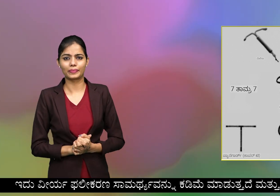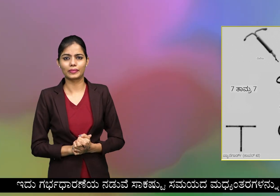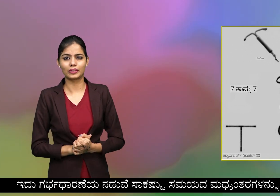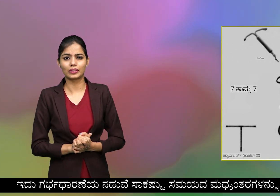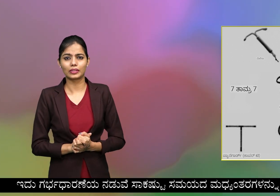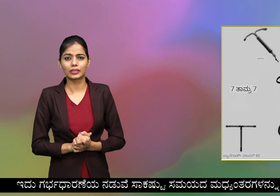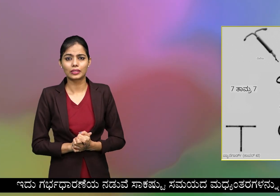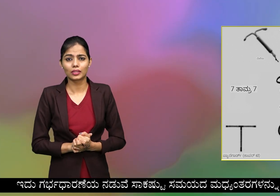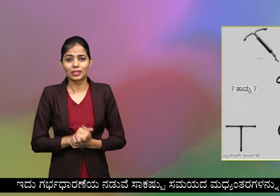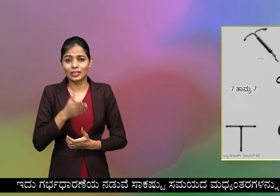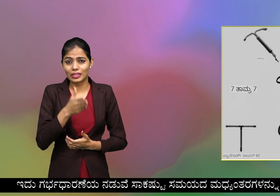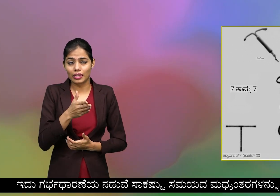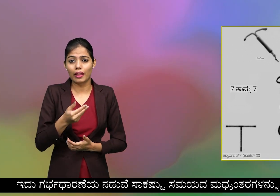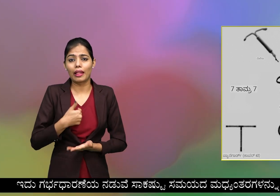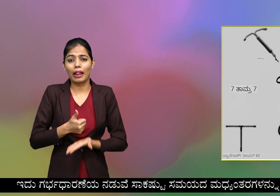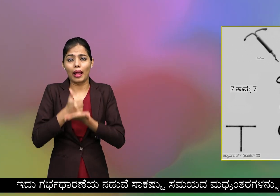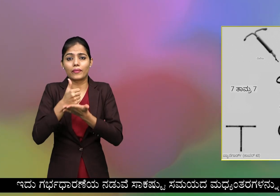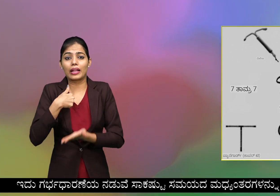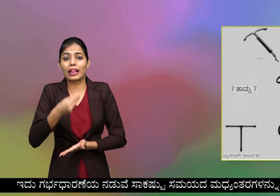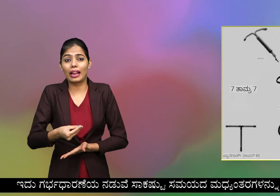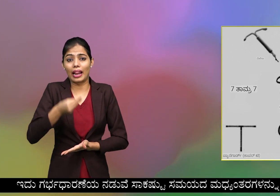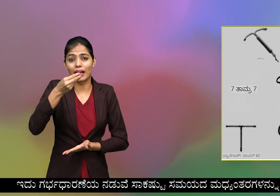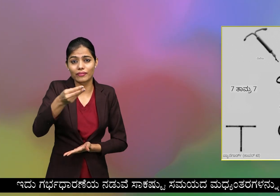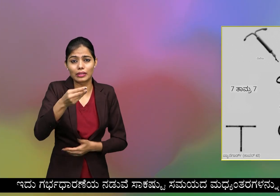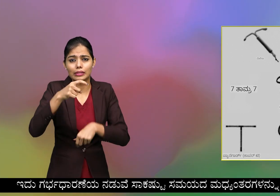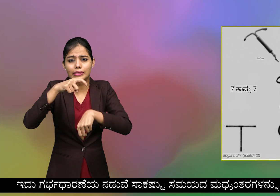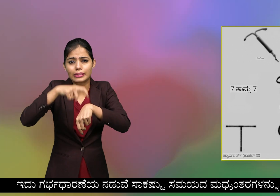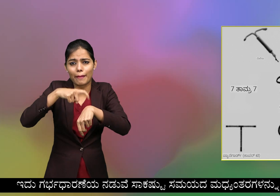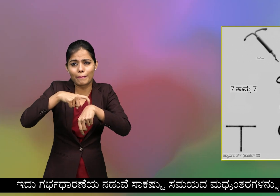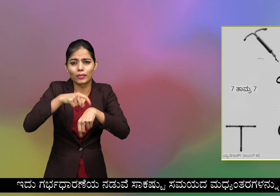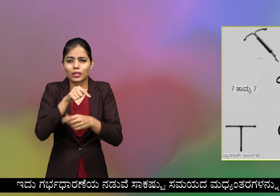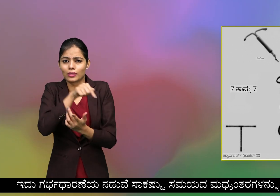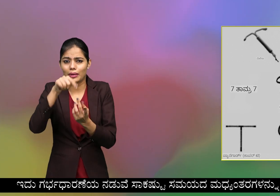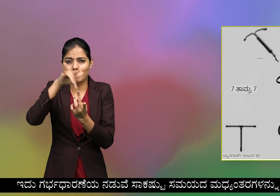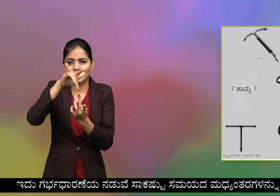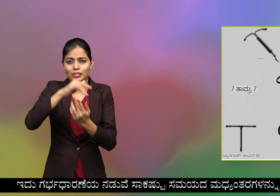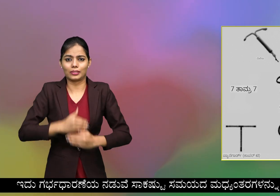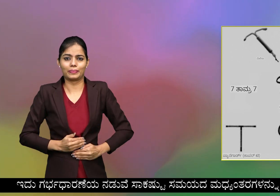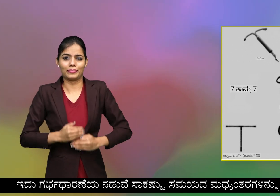ಇದು ಗರ್ಭಧಾರಣೆಯ ನಡುವೆ ಸಾಕಷ್ಟು ಸಮಯದ ಮಧ್ಯಂತರಗಳನ್ನ ನೀಡಲು ಸಹಾಯ ಮಾಡುತ್ತೆ.